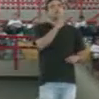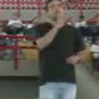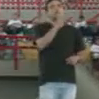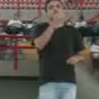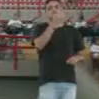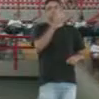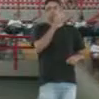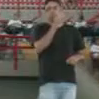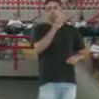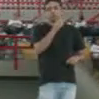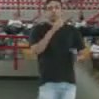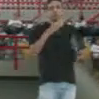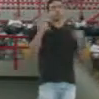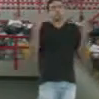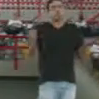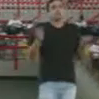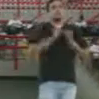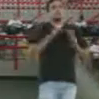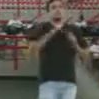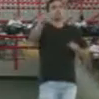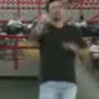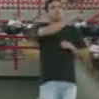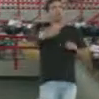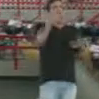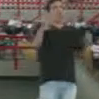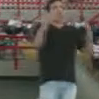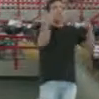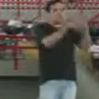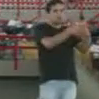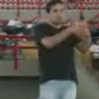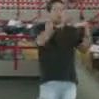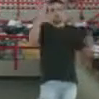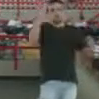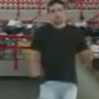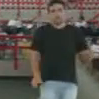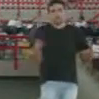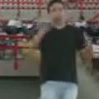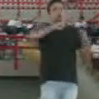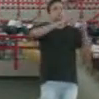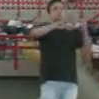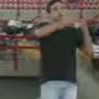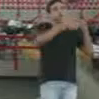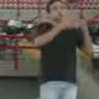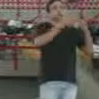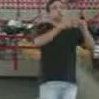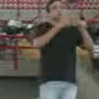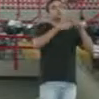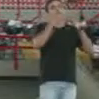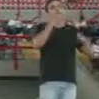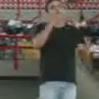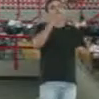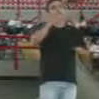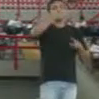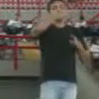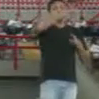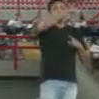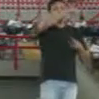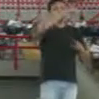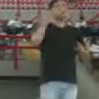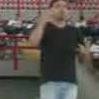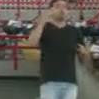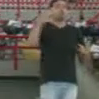Aí, o que eu posso fazer? Se você confunde gente com sino, porque sino é que